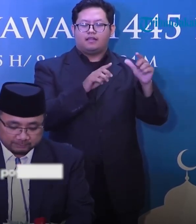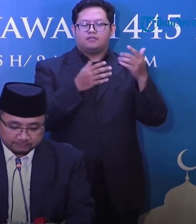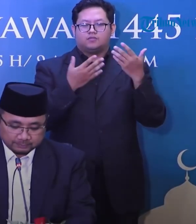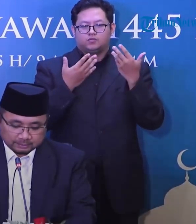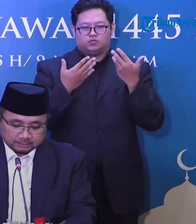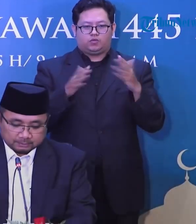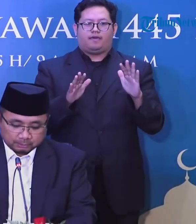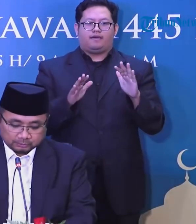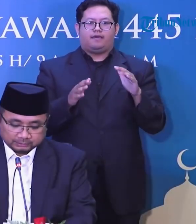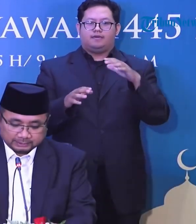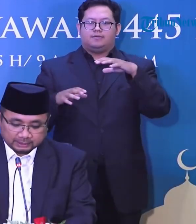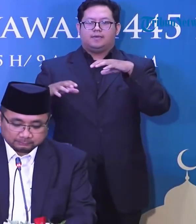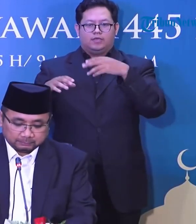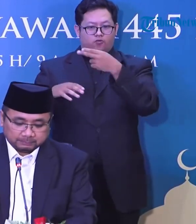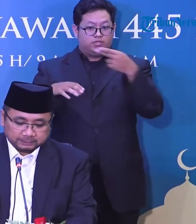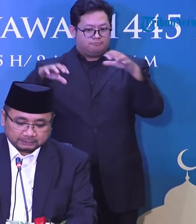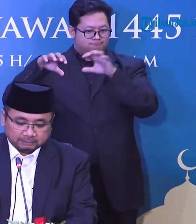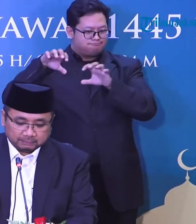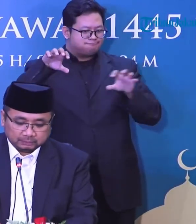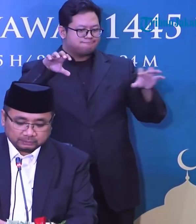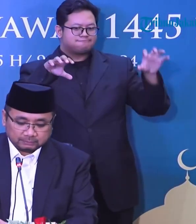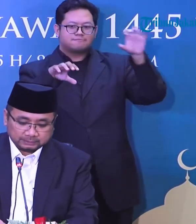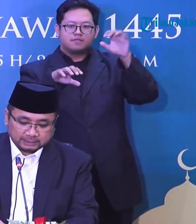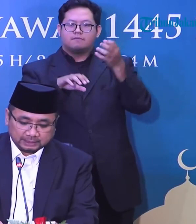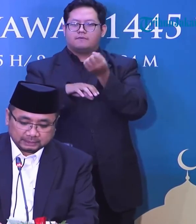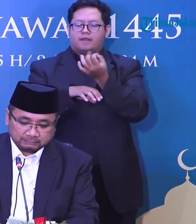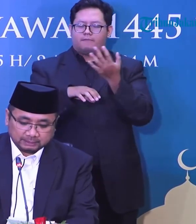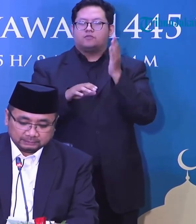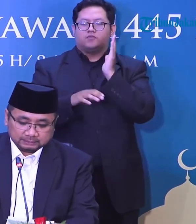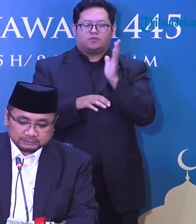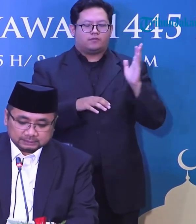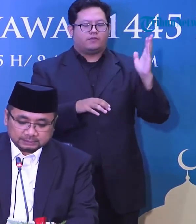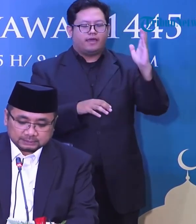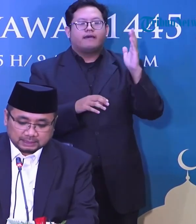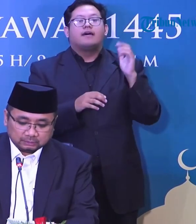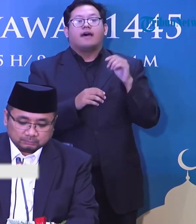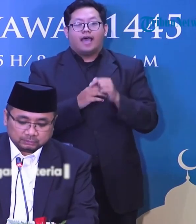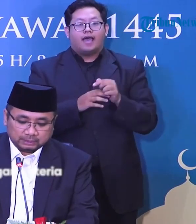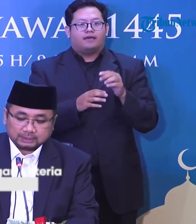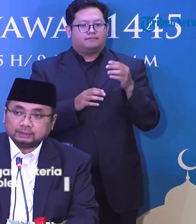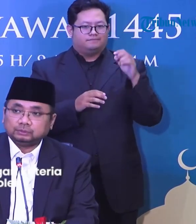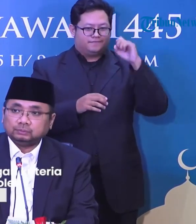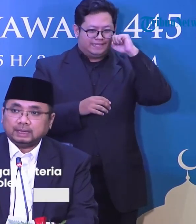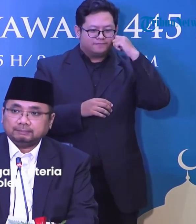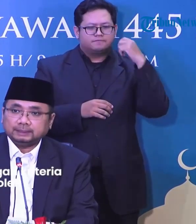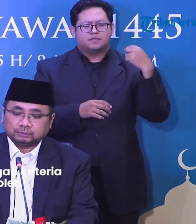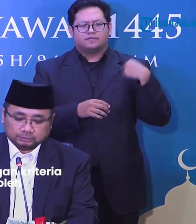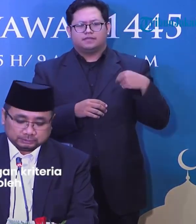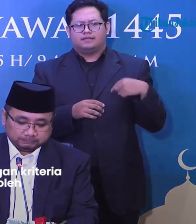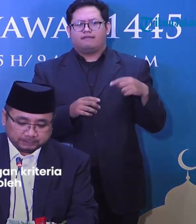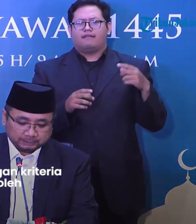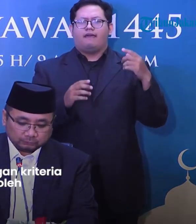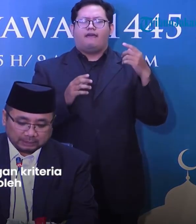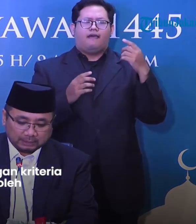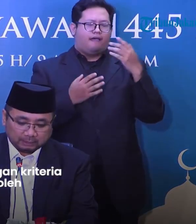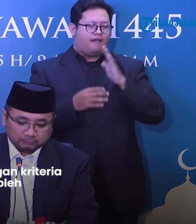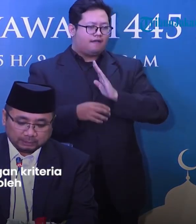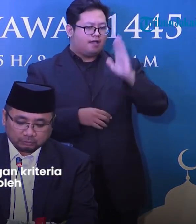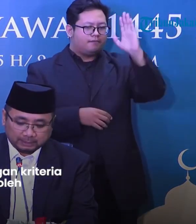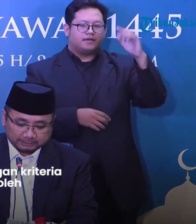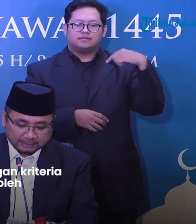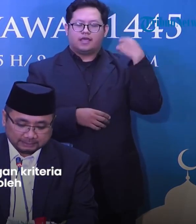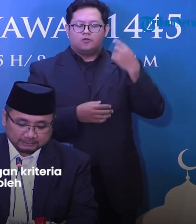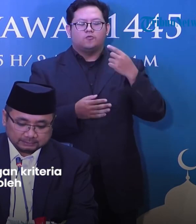Indonesia perlu kita ingat bahwa pemerintah melalui Kementerian Agama menggunakan dua metode penentuan awal